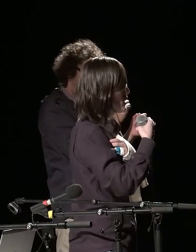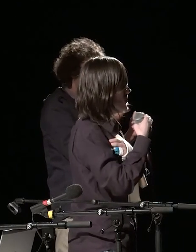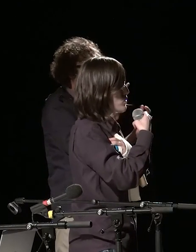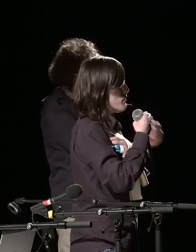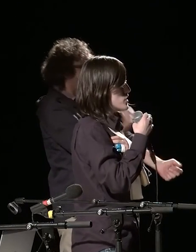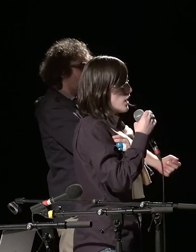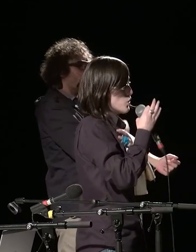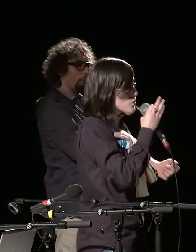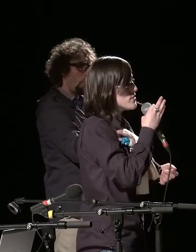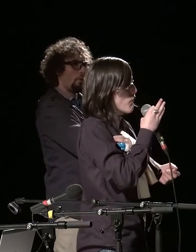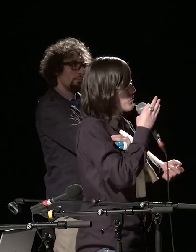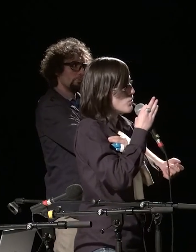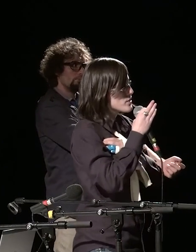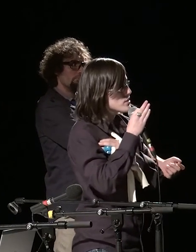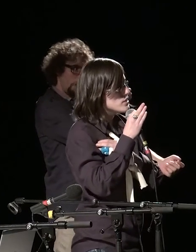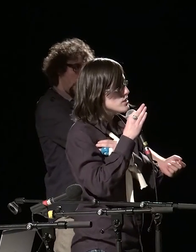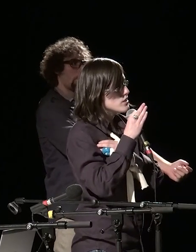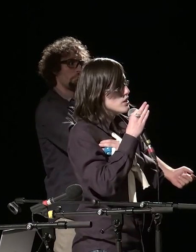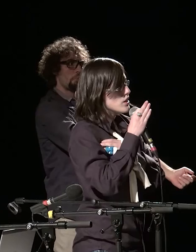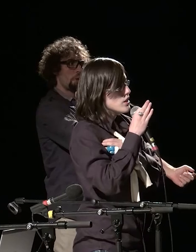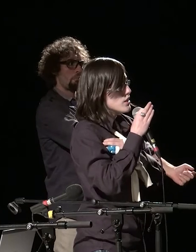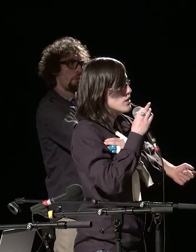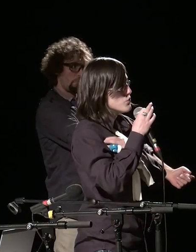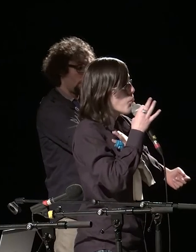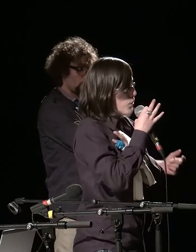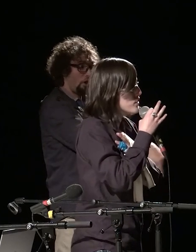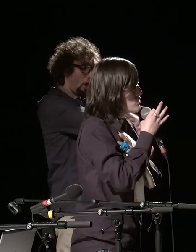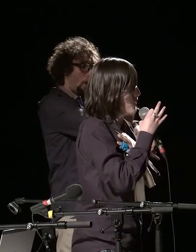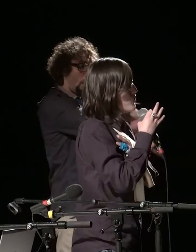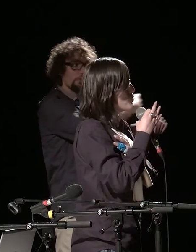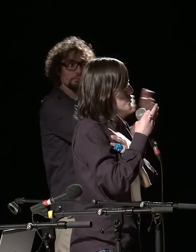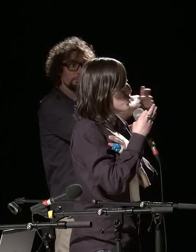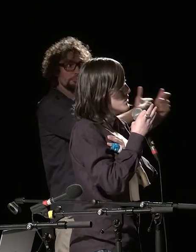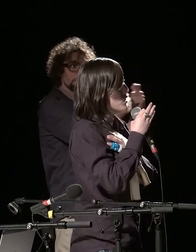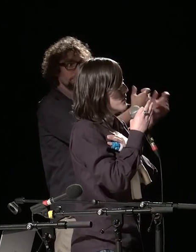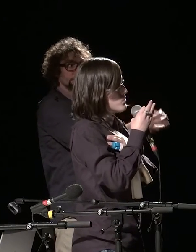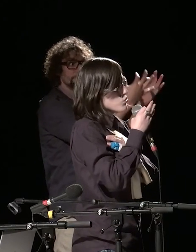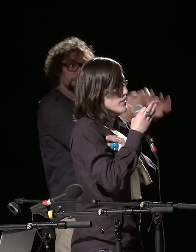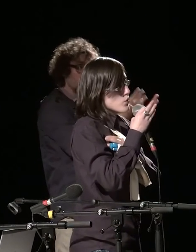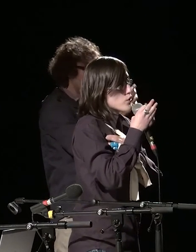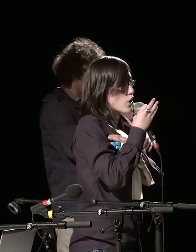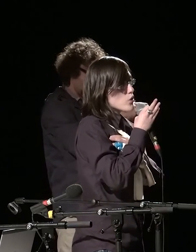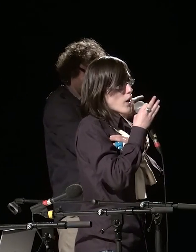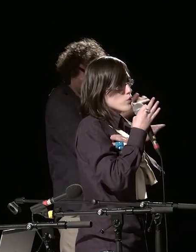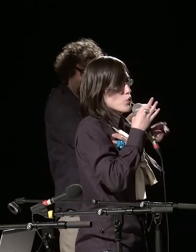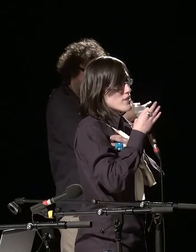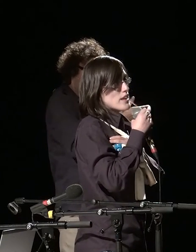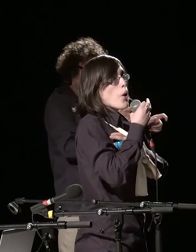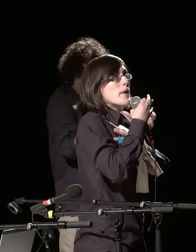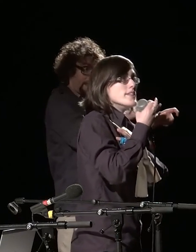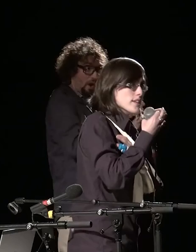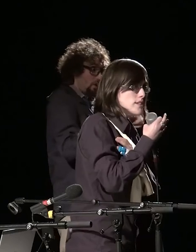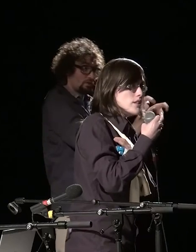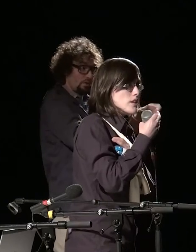votre tension elle est bonne, que machin. Toutes les heures, on vient vous voir. On produit de la surveillance dans les hôpitaux. Parce que votre corps doit retrouver